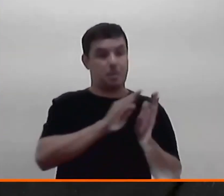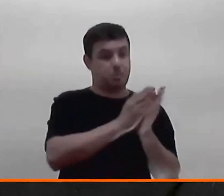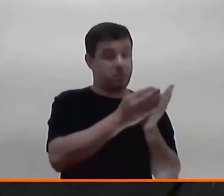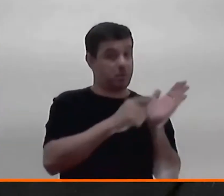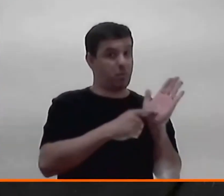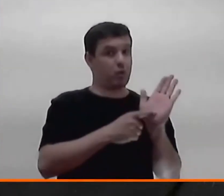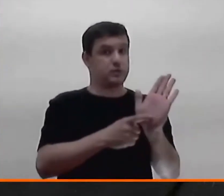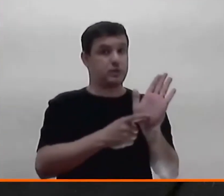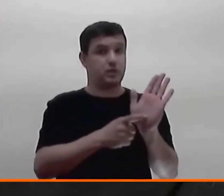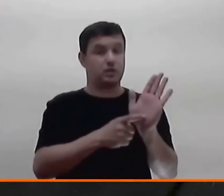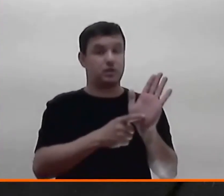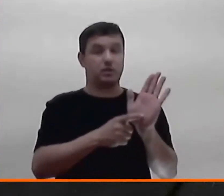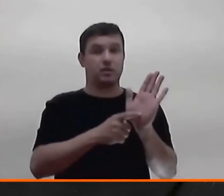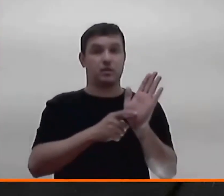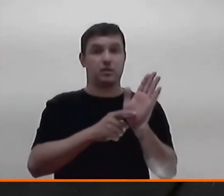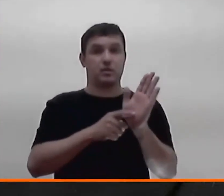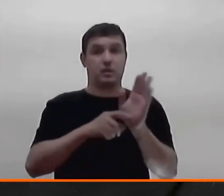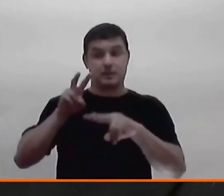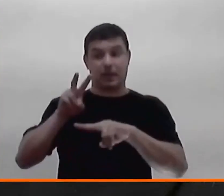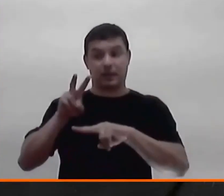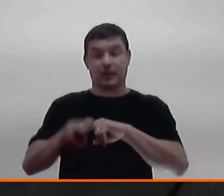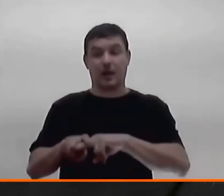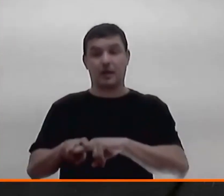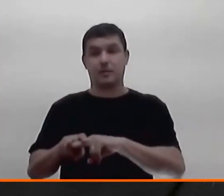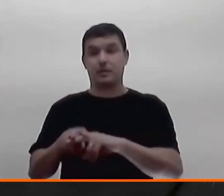assenta-te à minha direita e aguarda